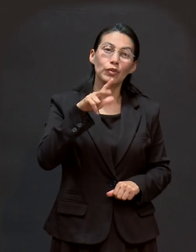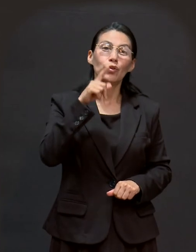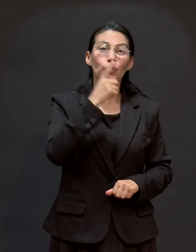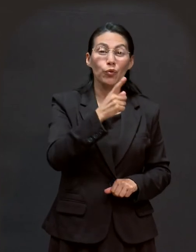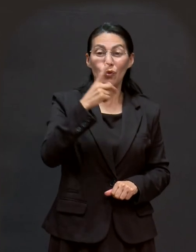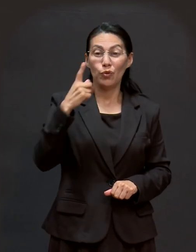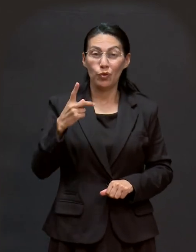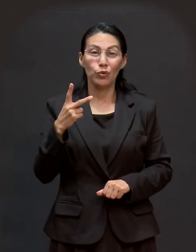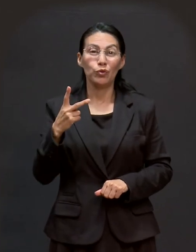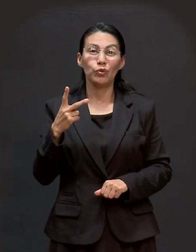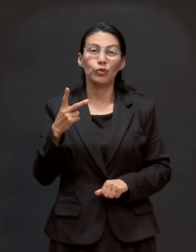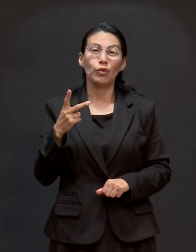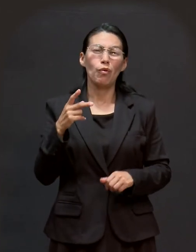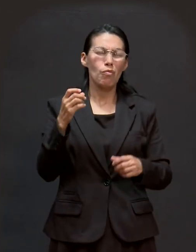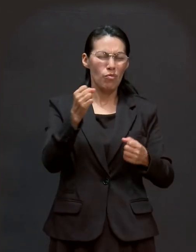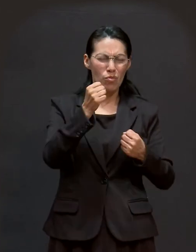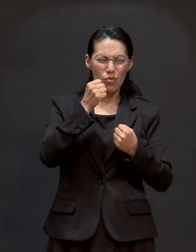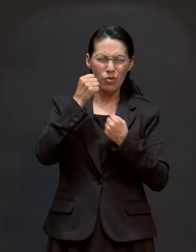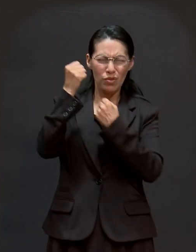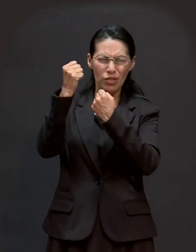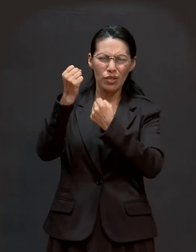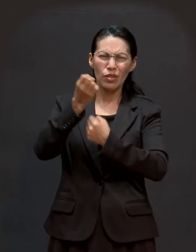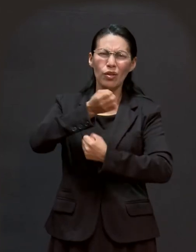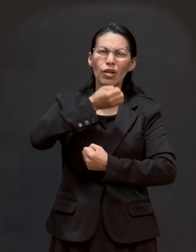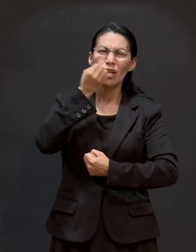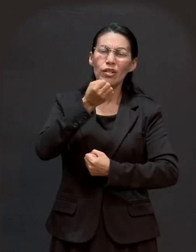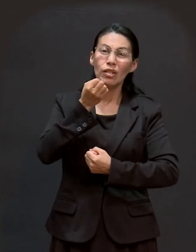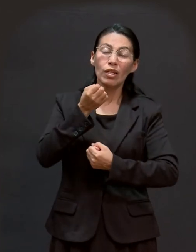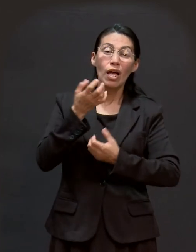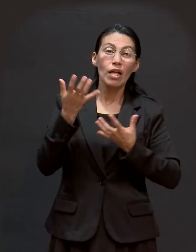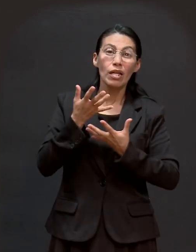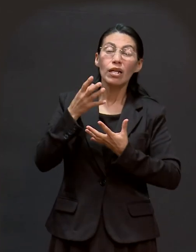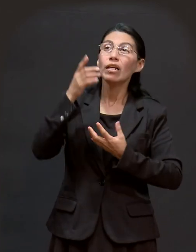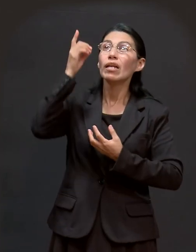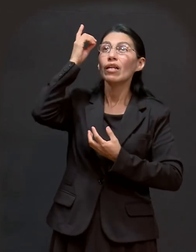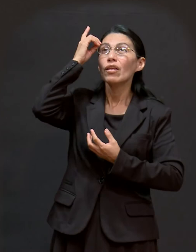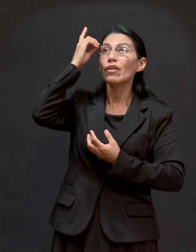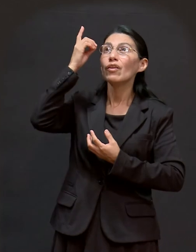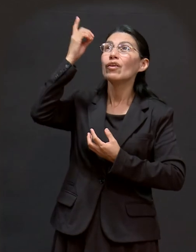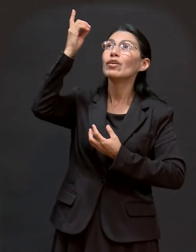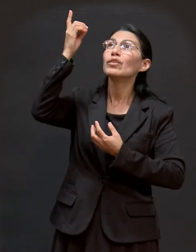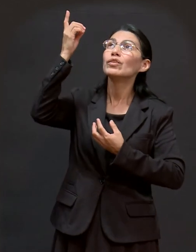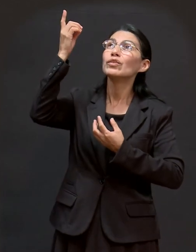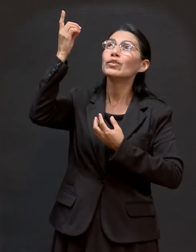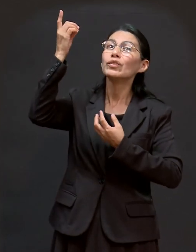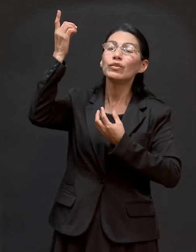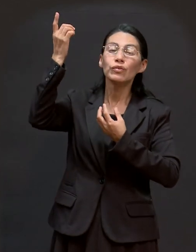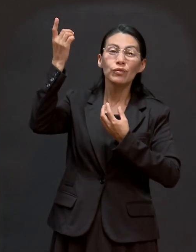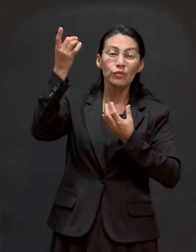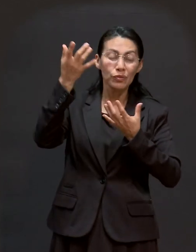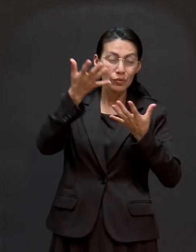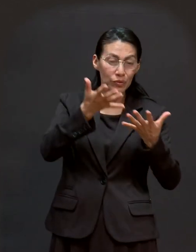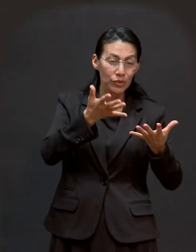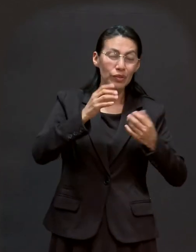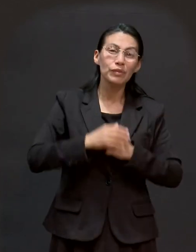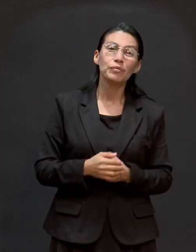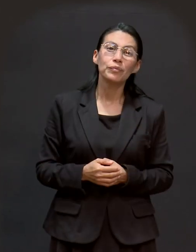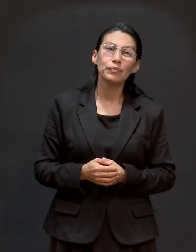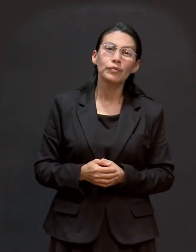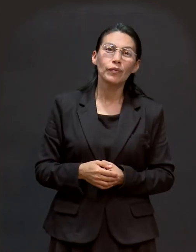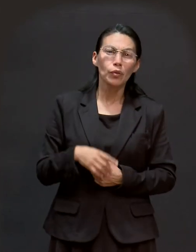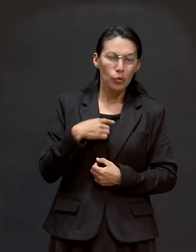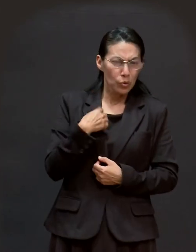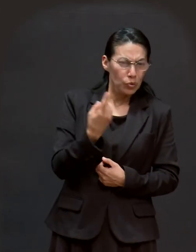con el poder de la oración podemos hacer que el reino de dios llegue porque no